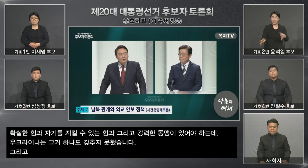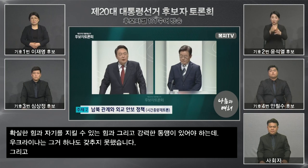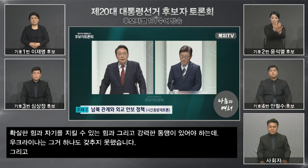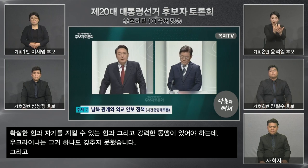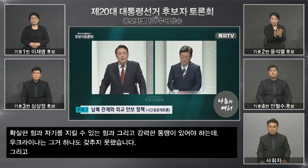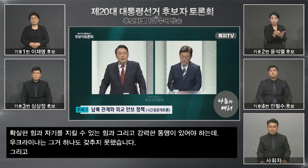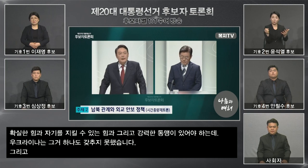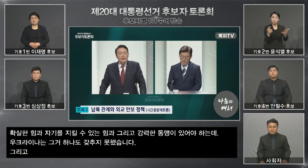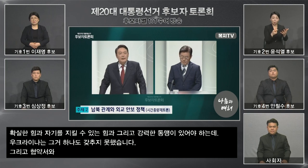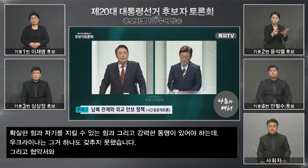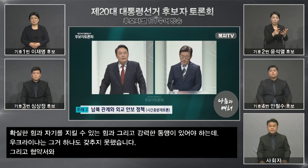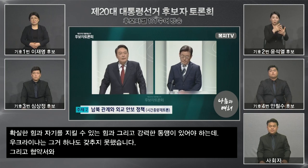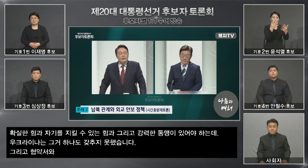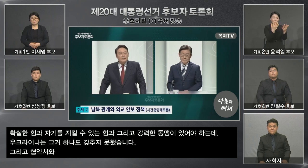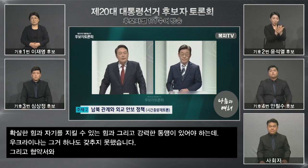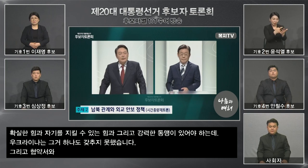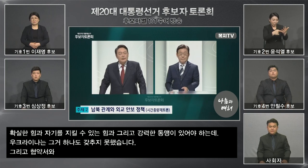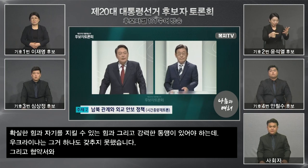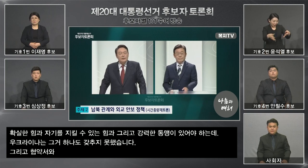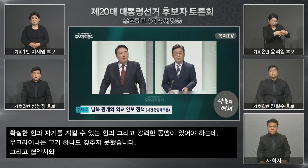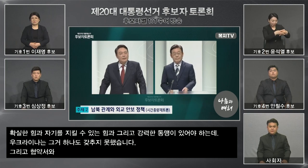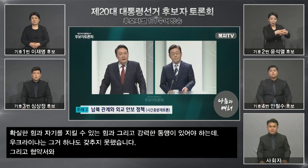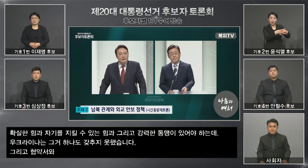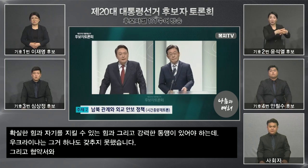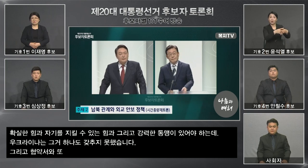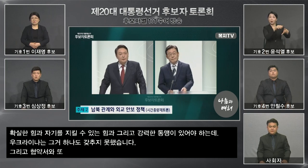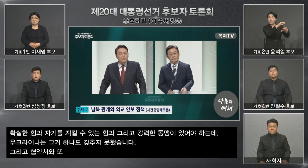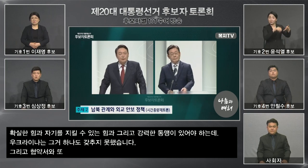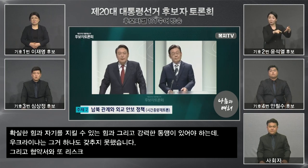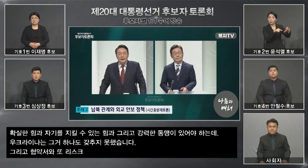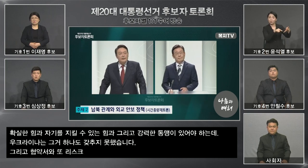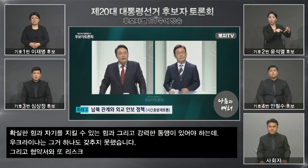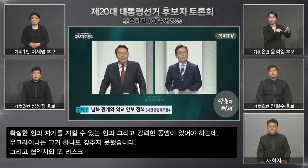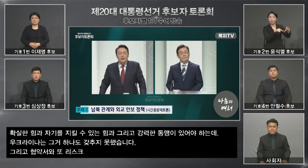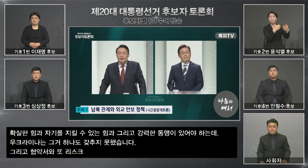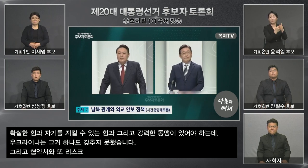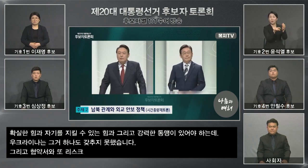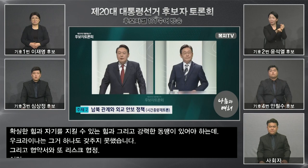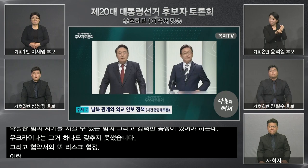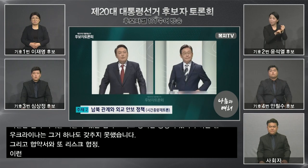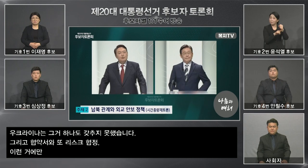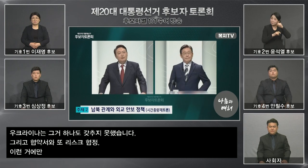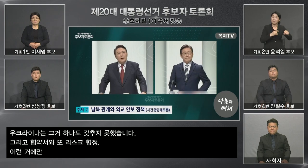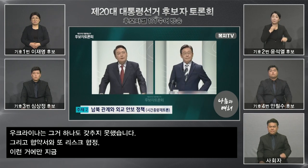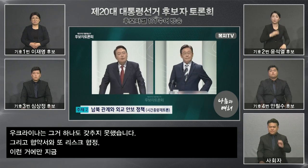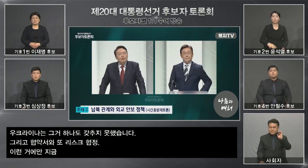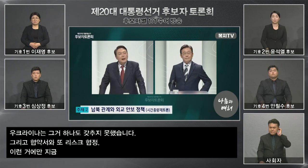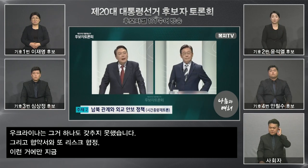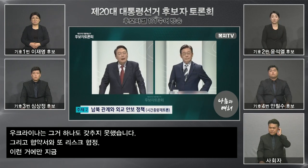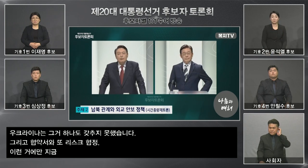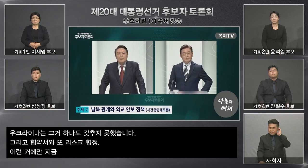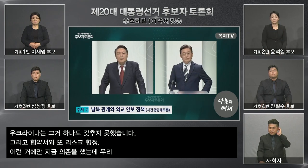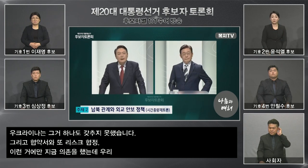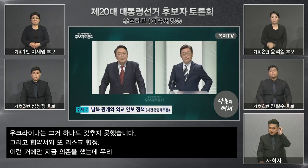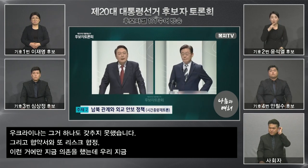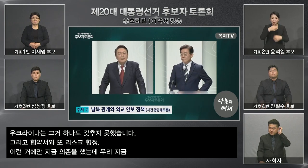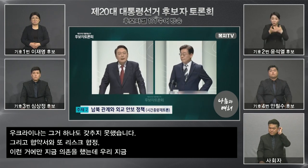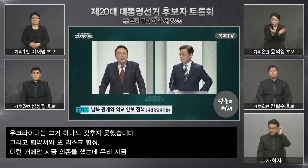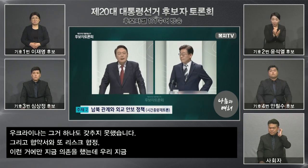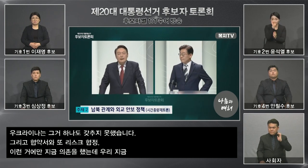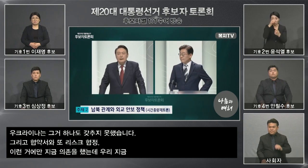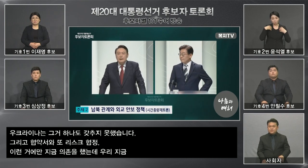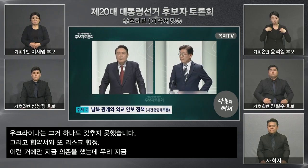민스크 협정 이런 거에만 지금 의존을 했는데 우리 지금 민주당 정부나 우리